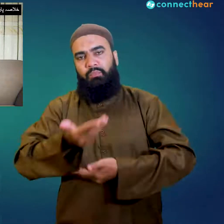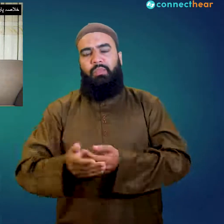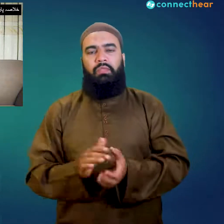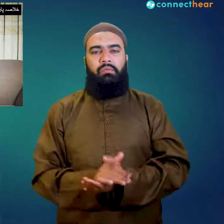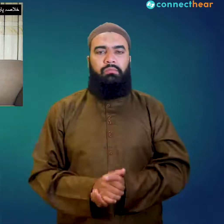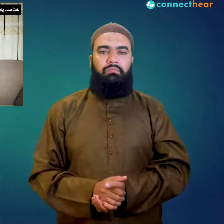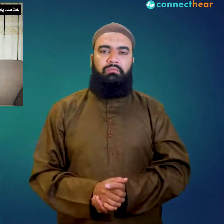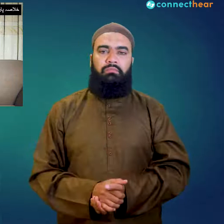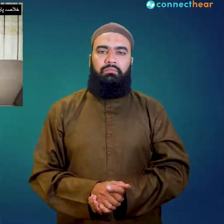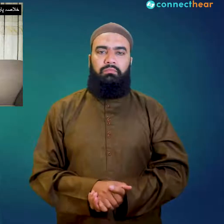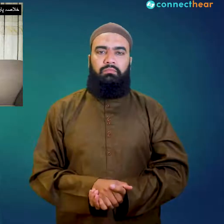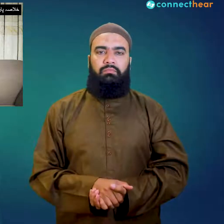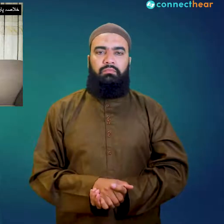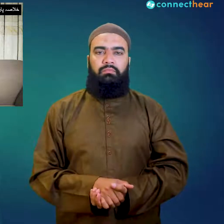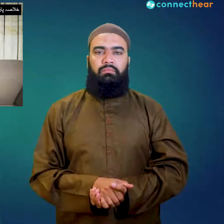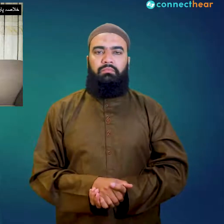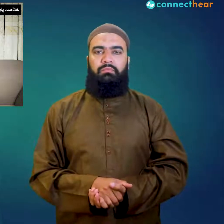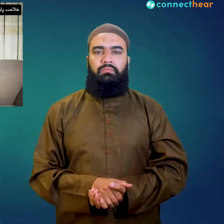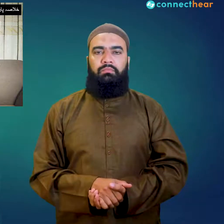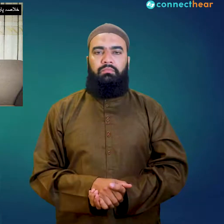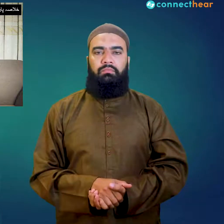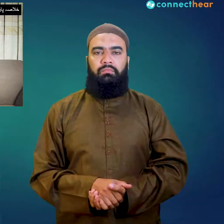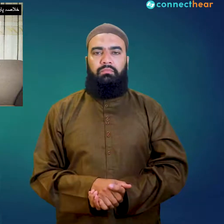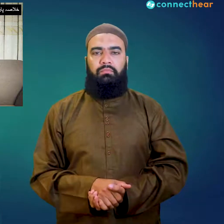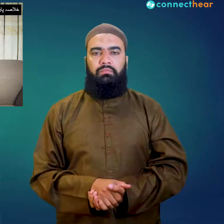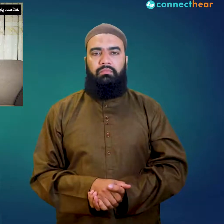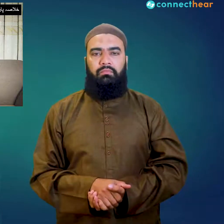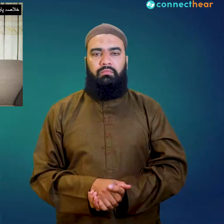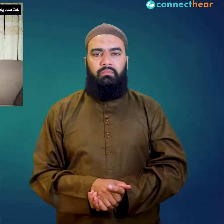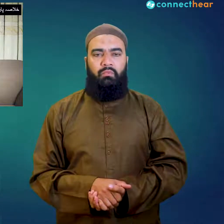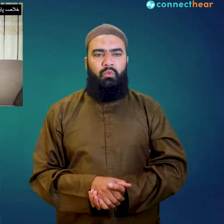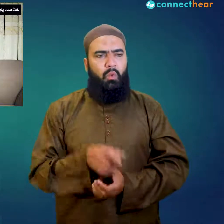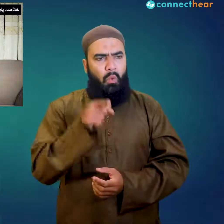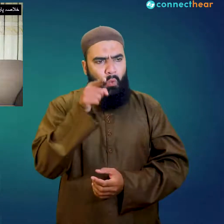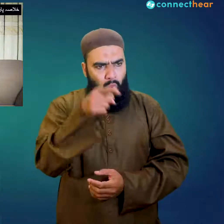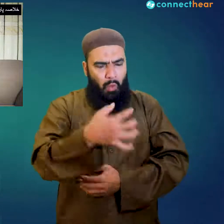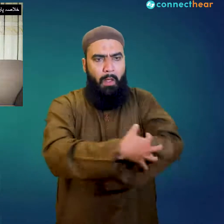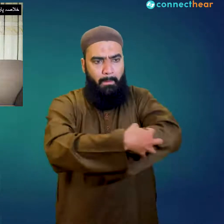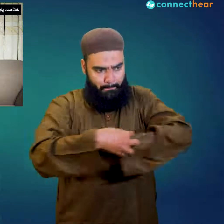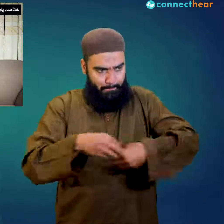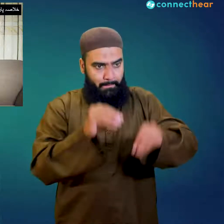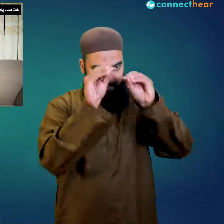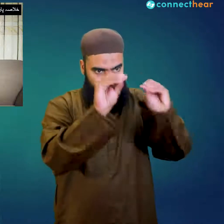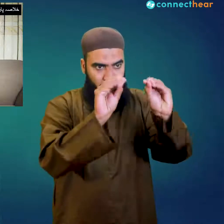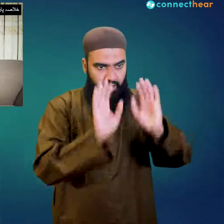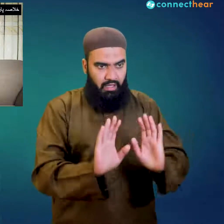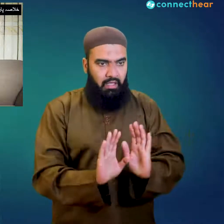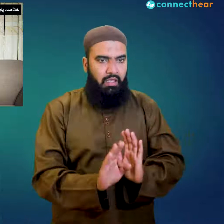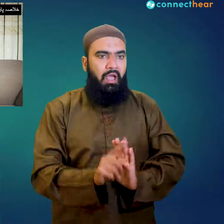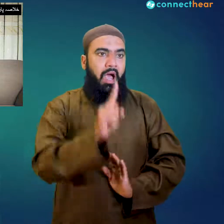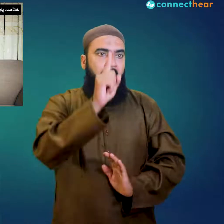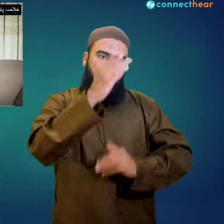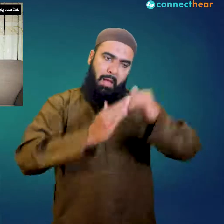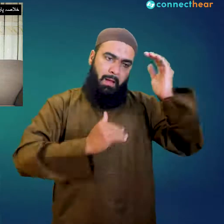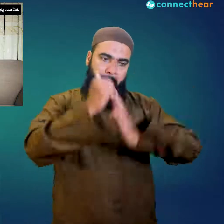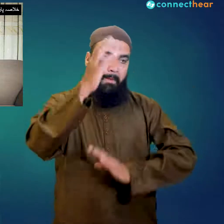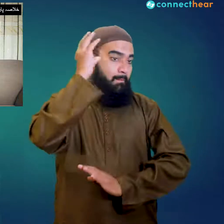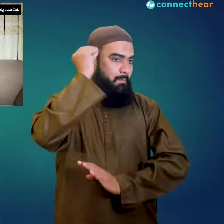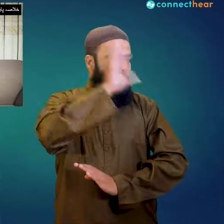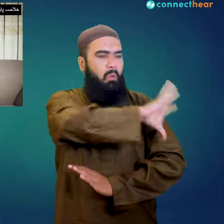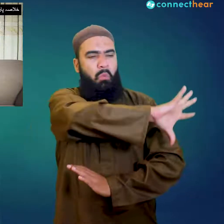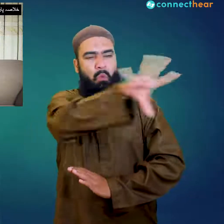شَيْءٍ فَإِنَّ اللَّهَ بِهِ عَلِيمٌ، جو کچھ تم اللہ کی راہ میں خرچ کرتے ہو اللہ اسے جانتا